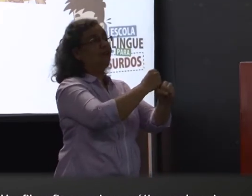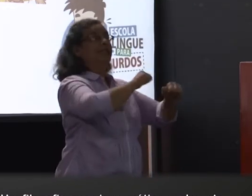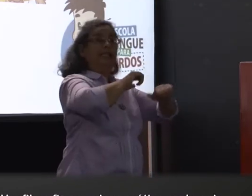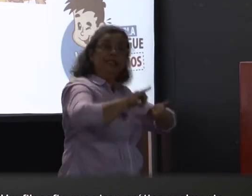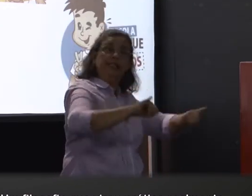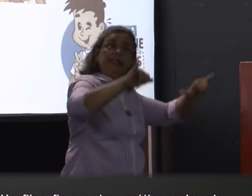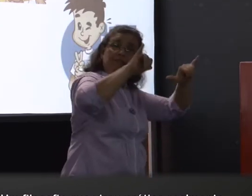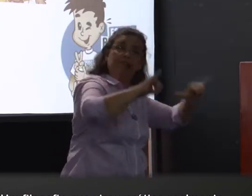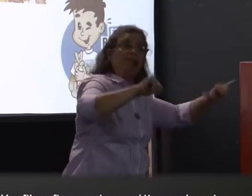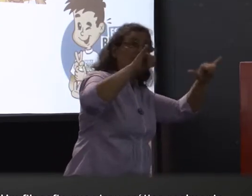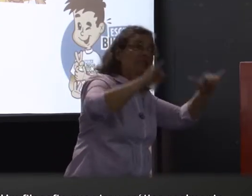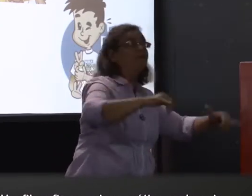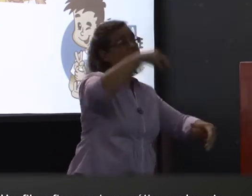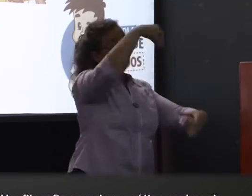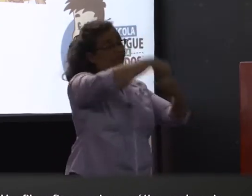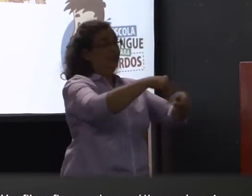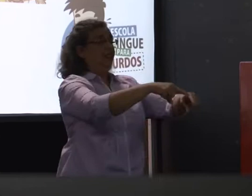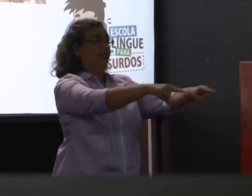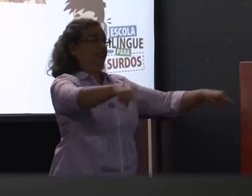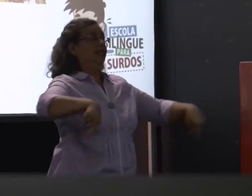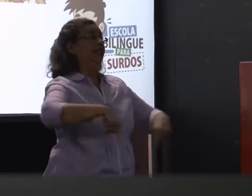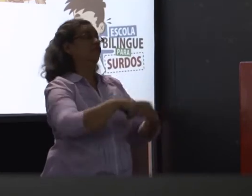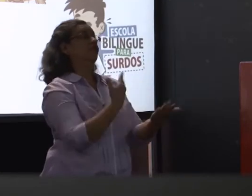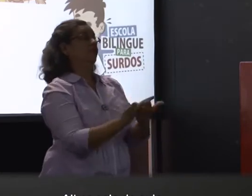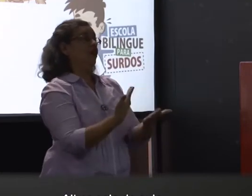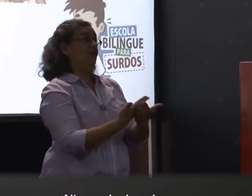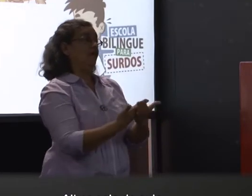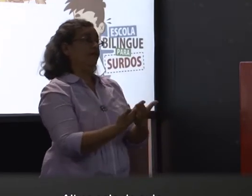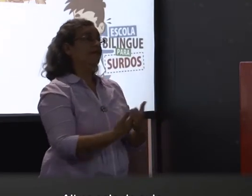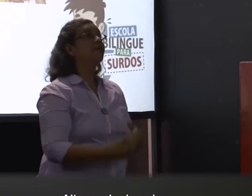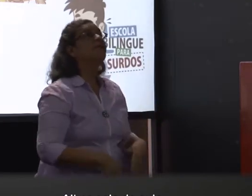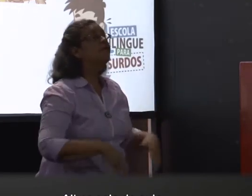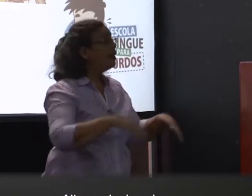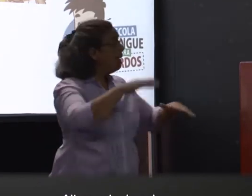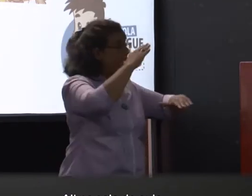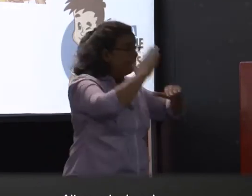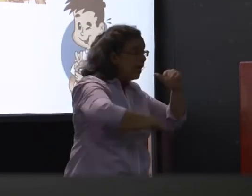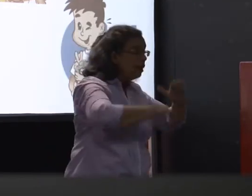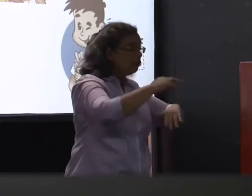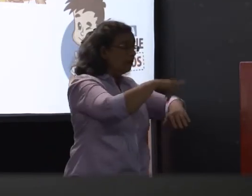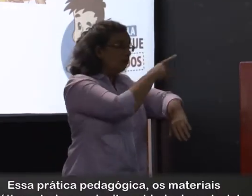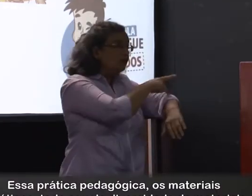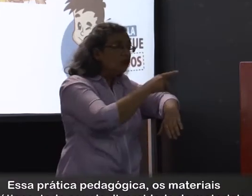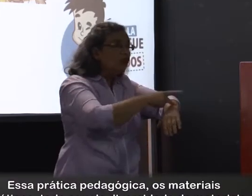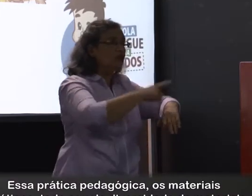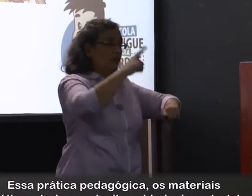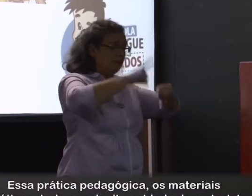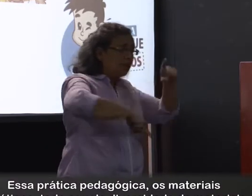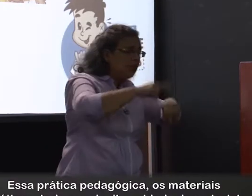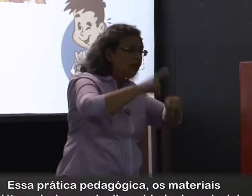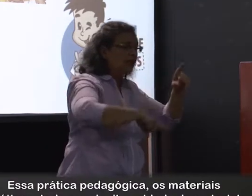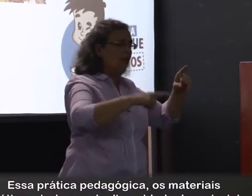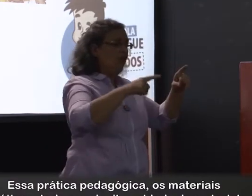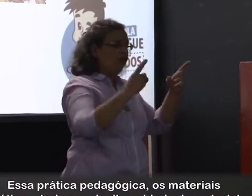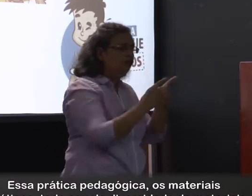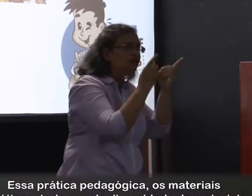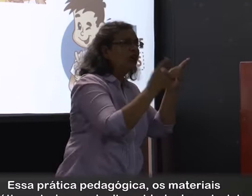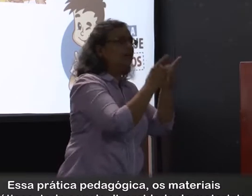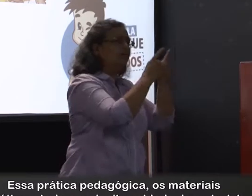virou prática, realmente, ali na sala de aula. Então, essa prática pedagógica, os